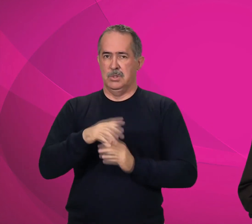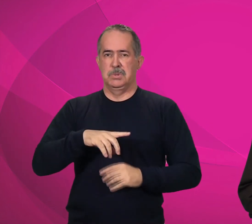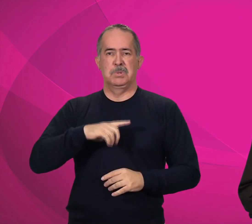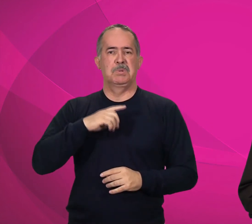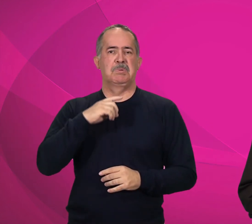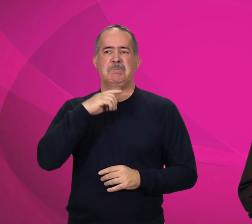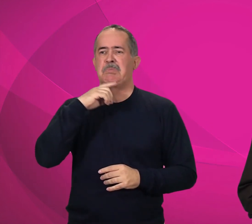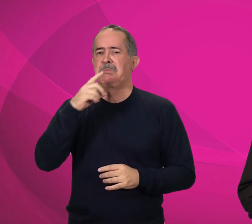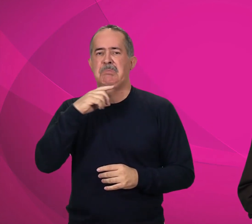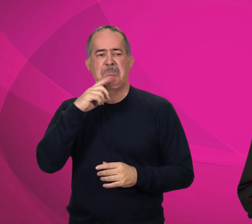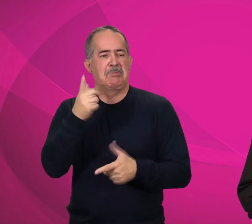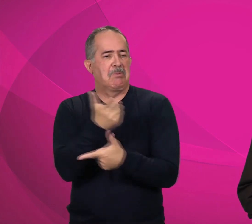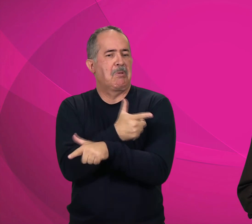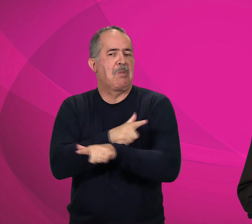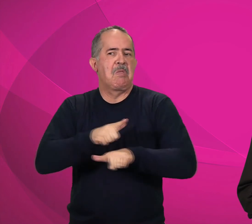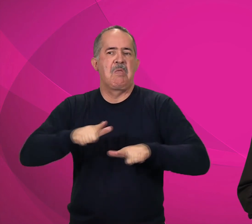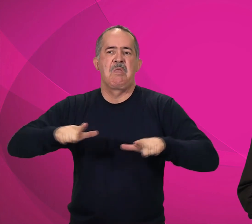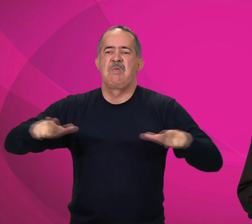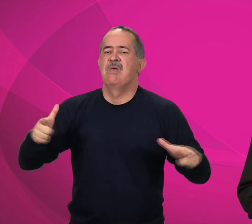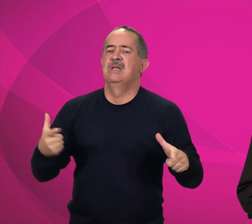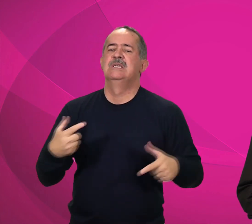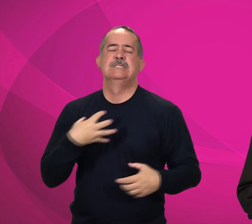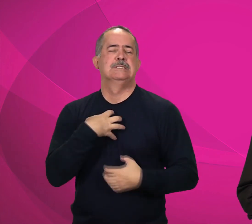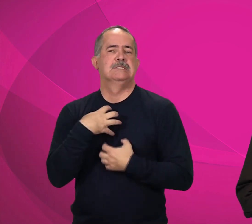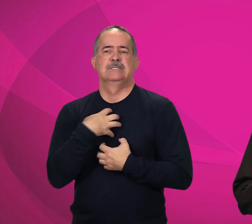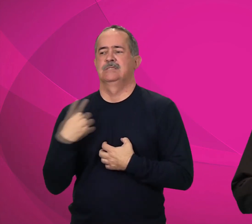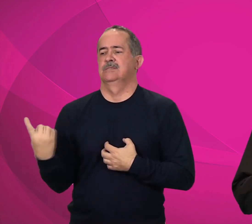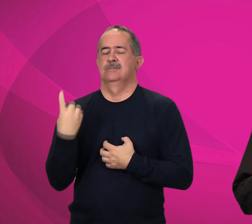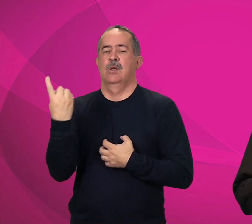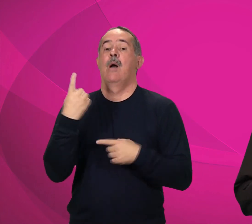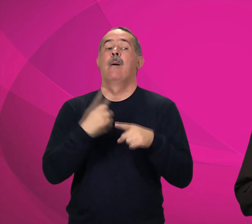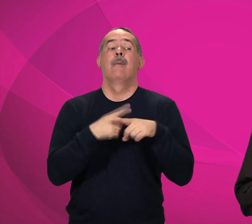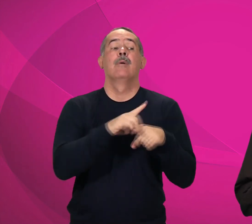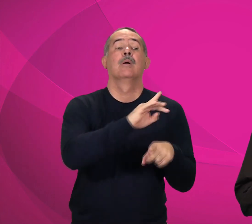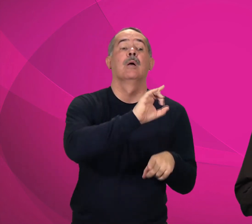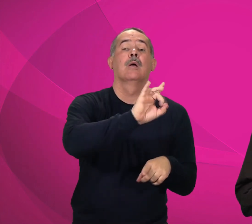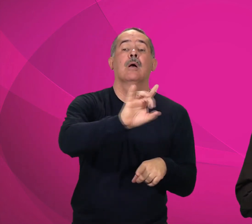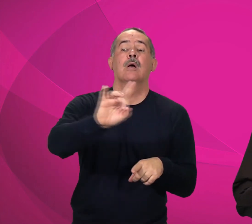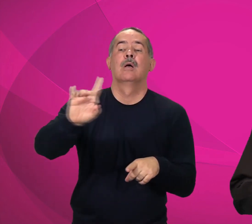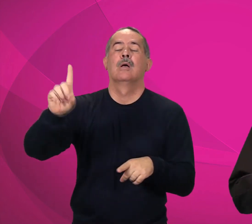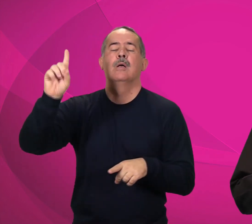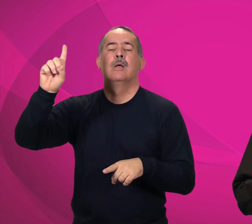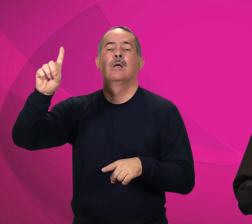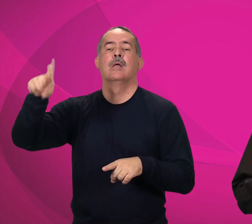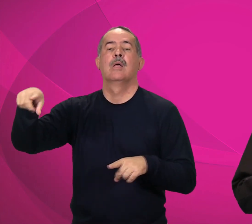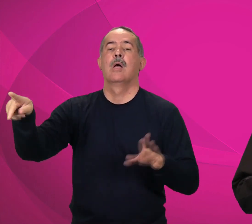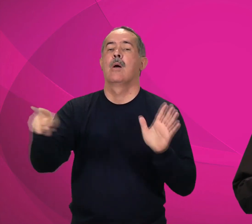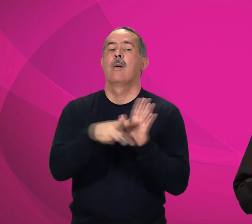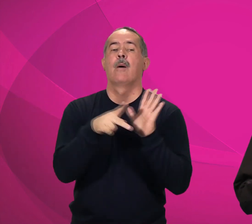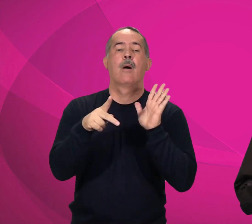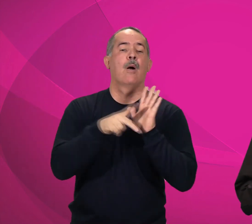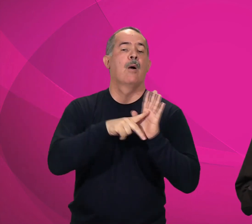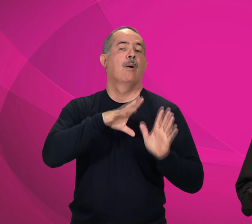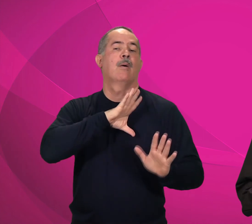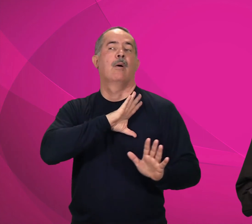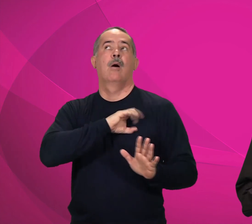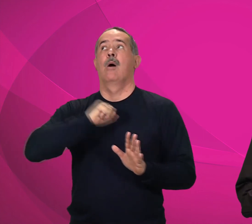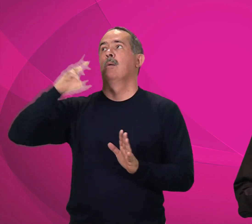ninguém pode se sentir sozinho, pois cada pessoa é a manifestação de amor